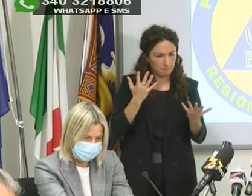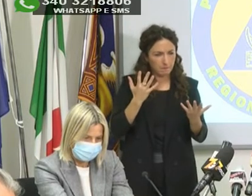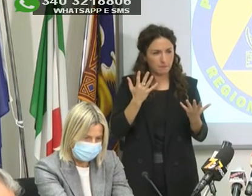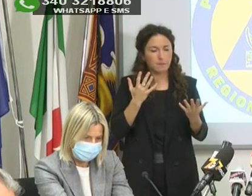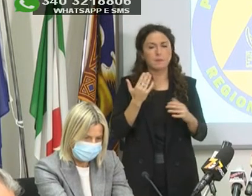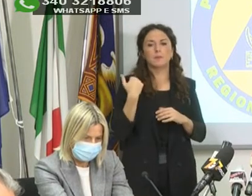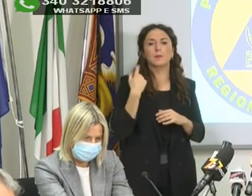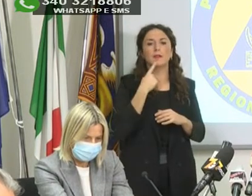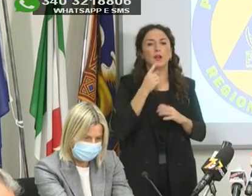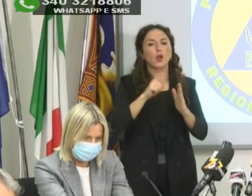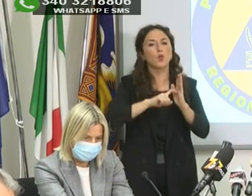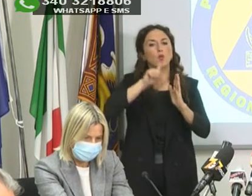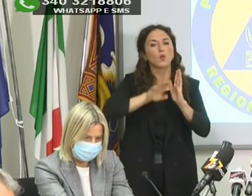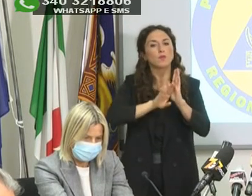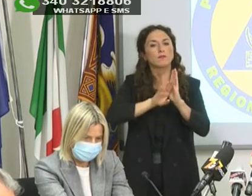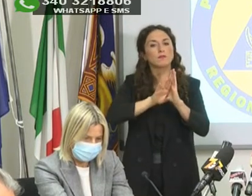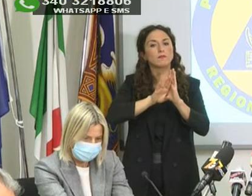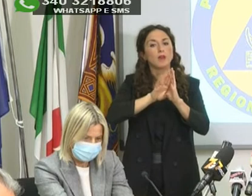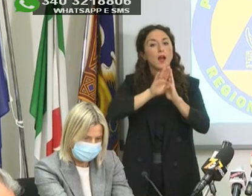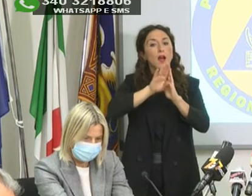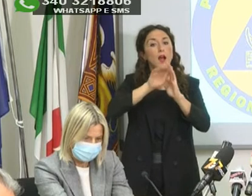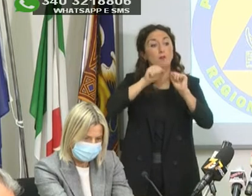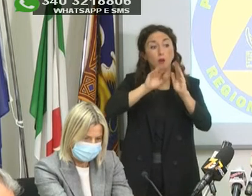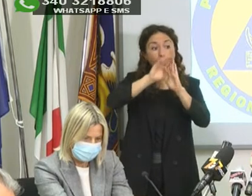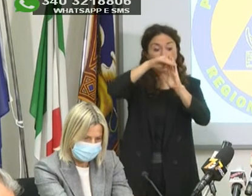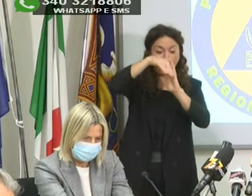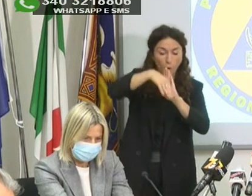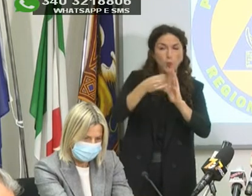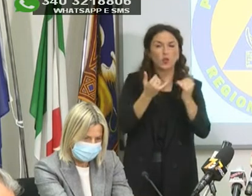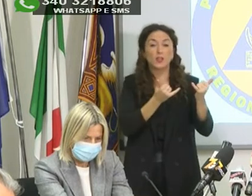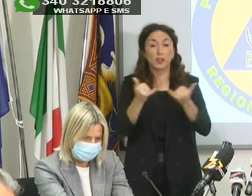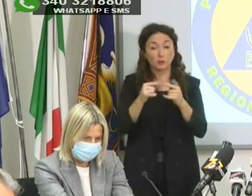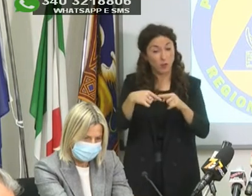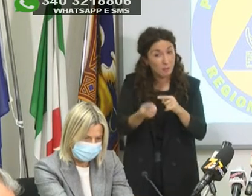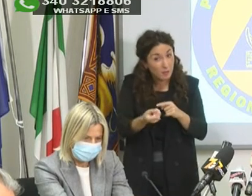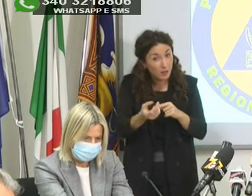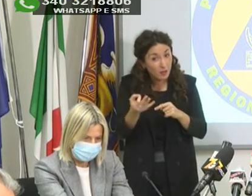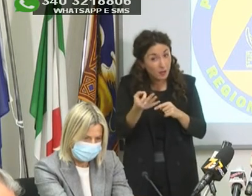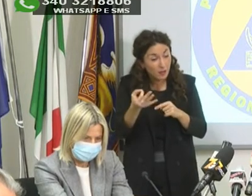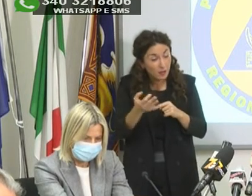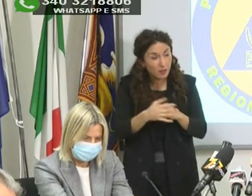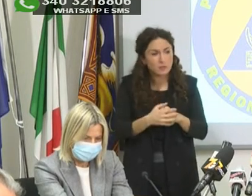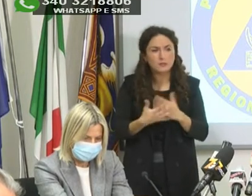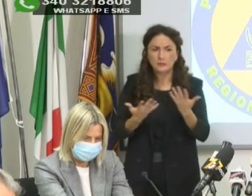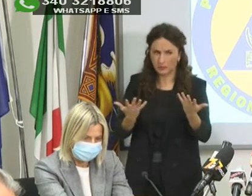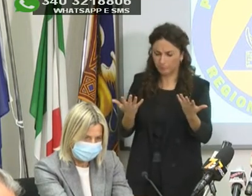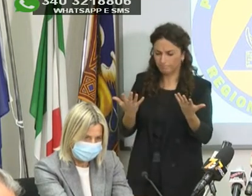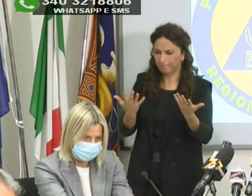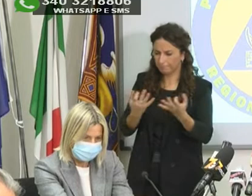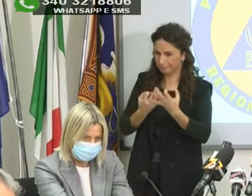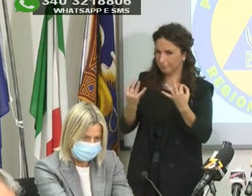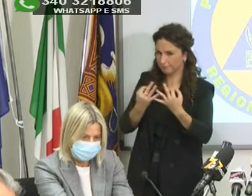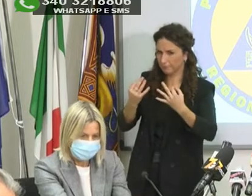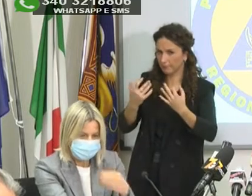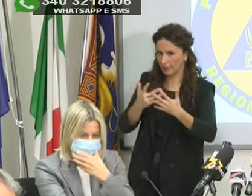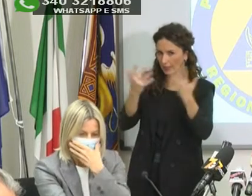probabilmente la curva potrebbe iniziare a calare a dicembre. Ho capito. Ho detto, no, no, guarda, è bene così